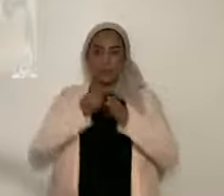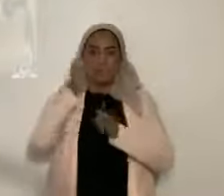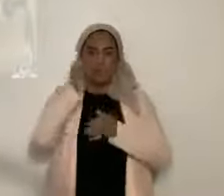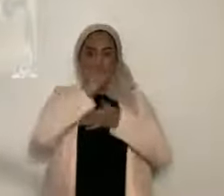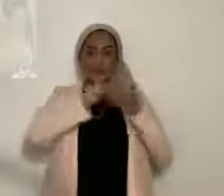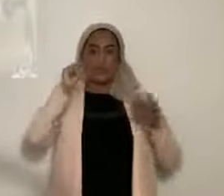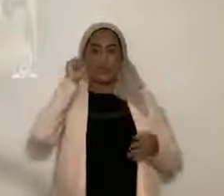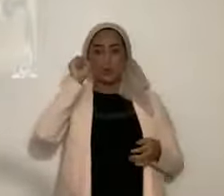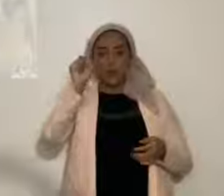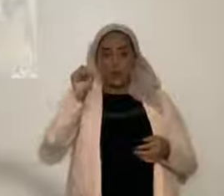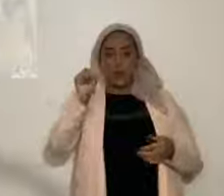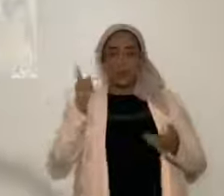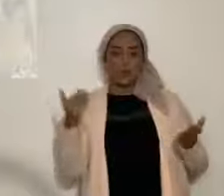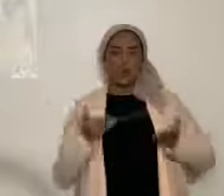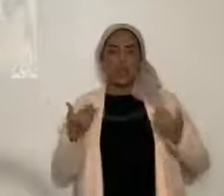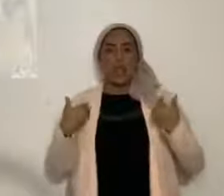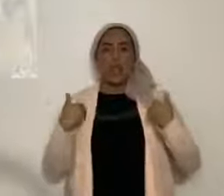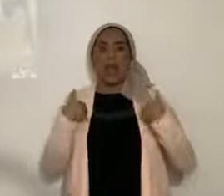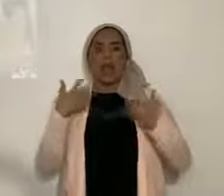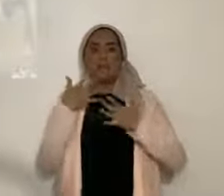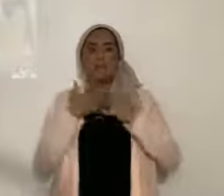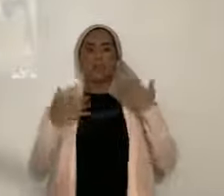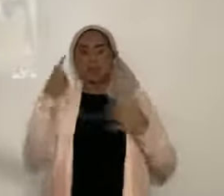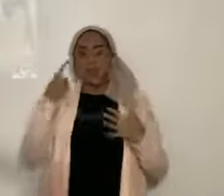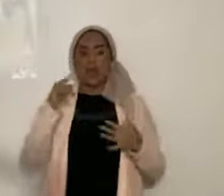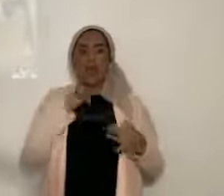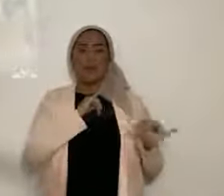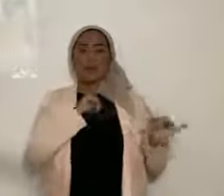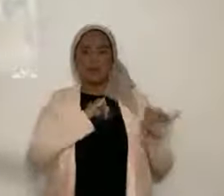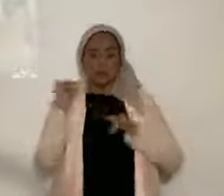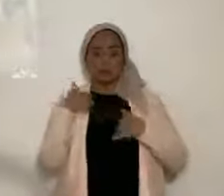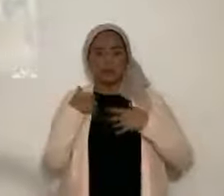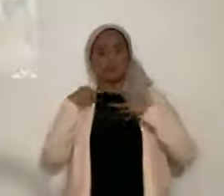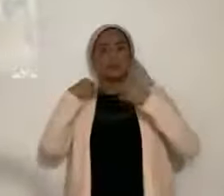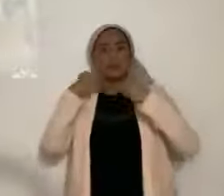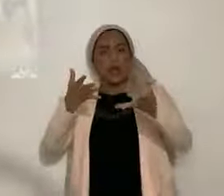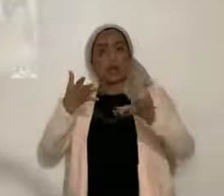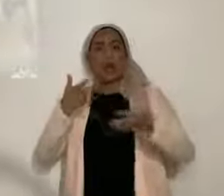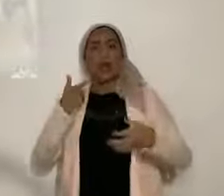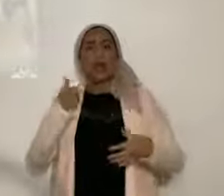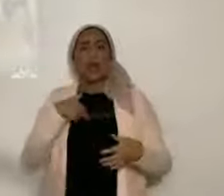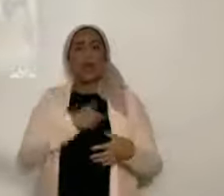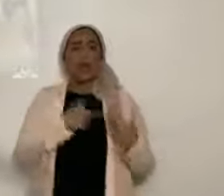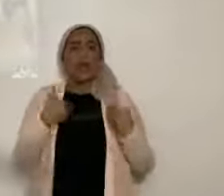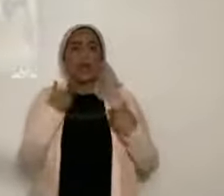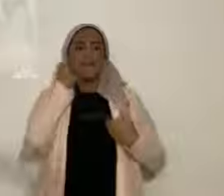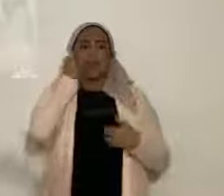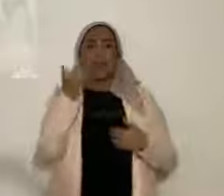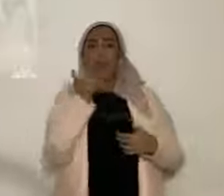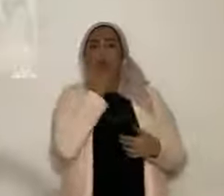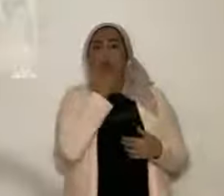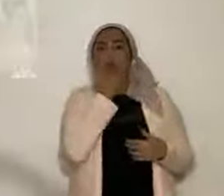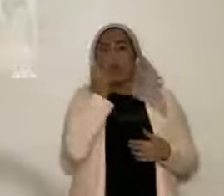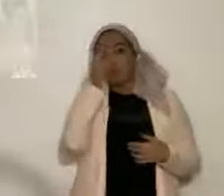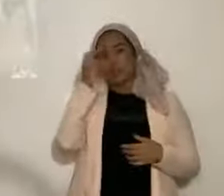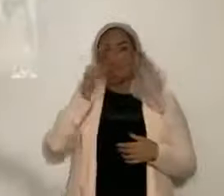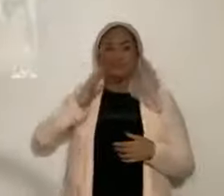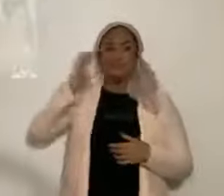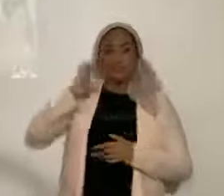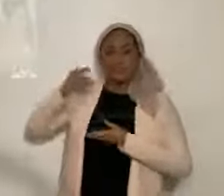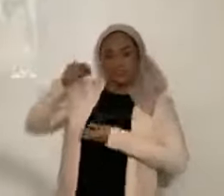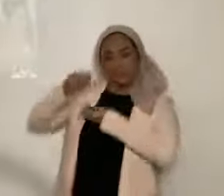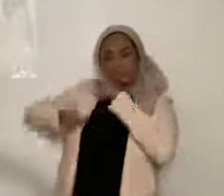1. Y aquí hay algo que de una manera, yo también lo confieso, habíamos entendido mal por las malas